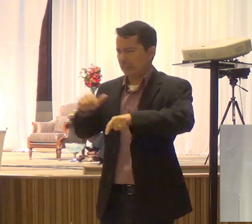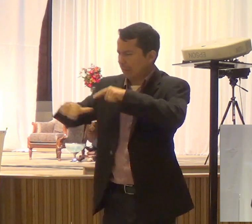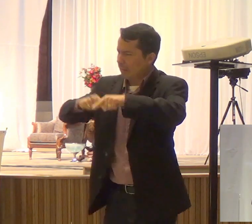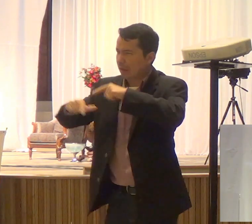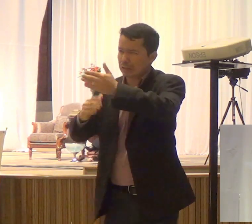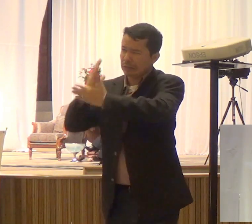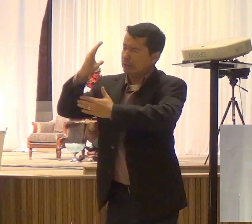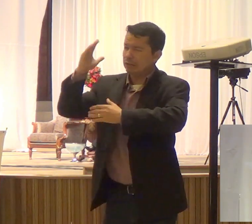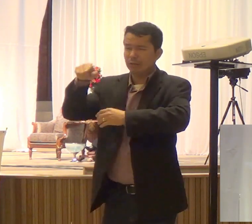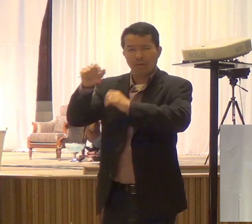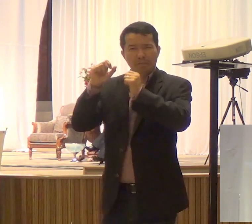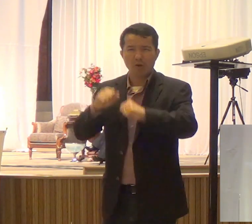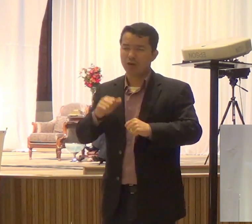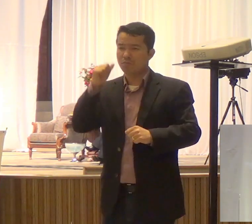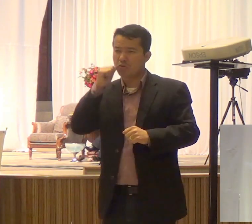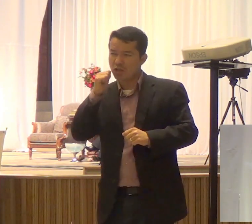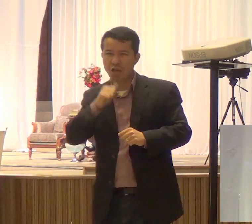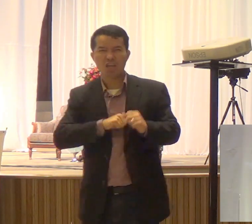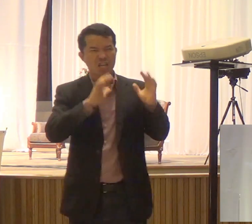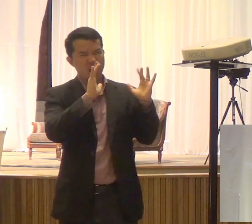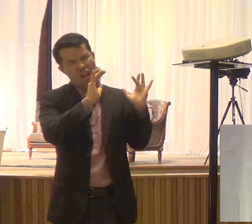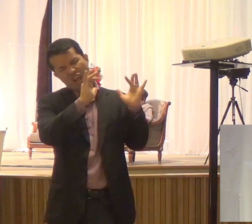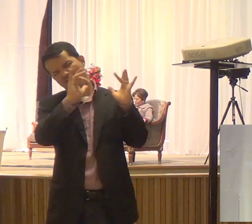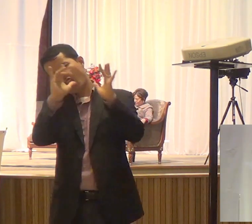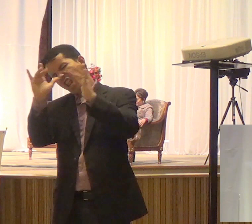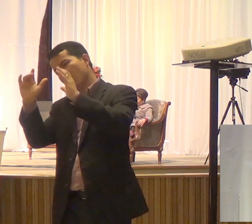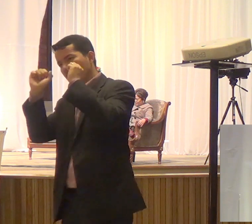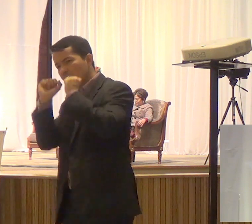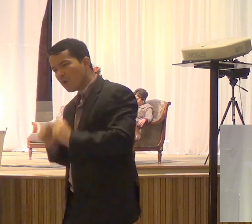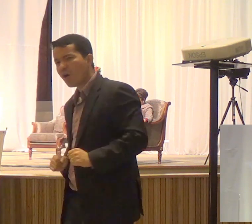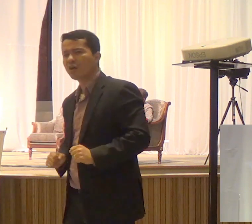você pode ter tantos namorados quanto for possível nessa sua vida,